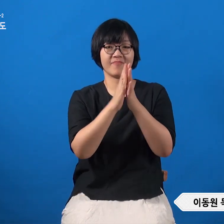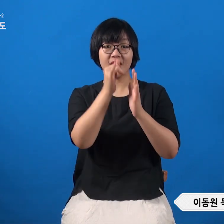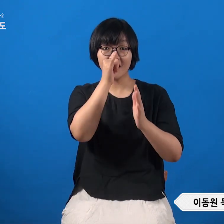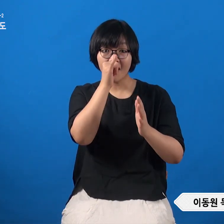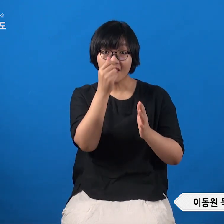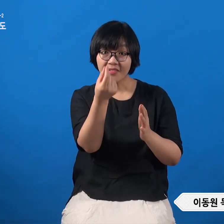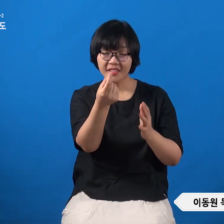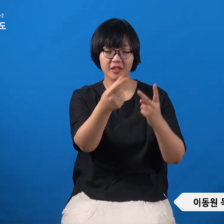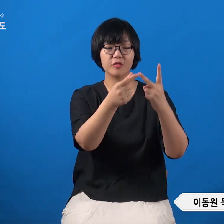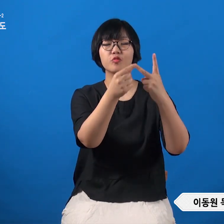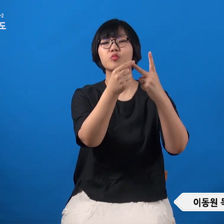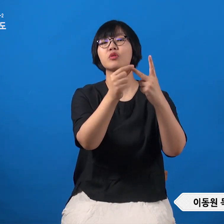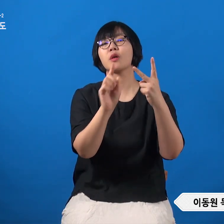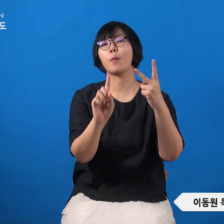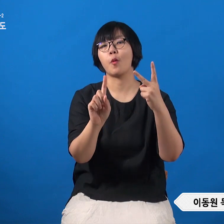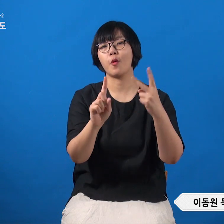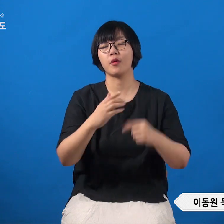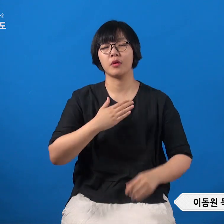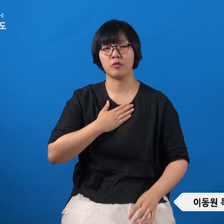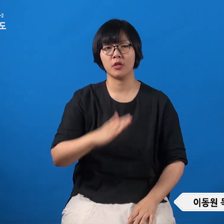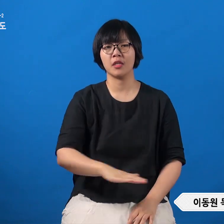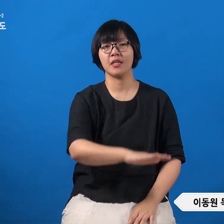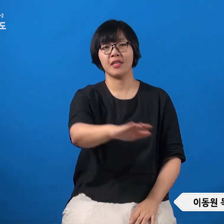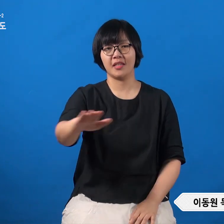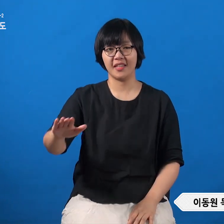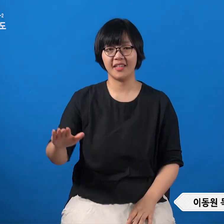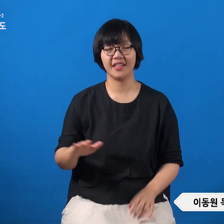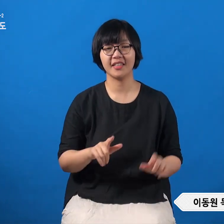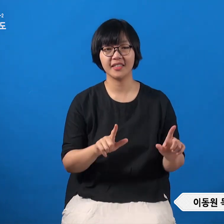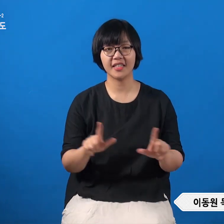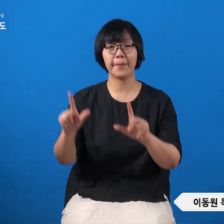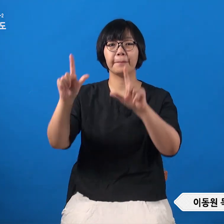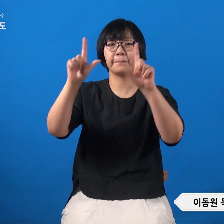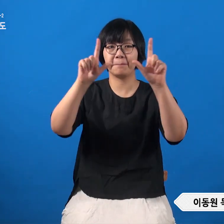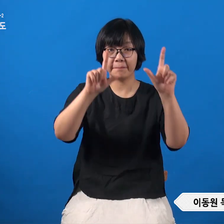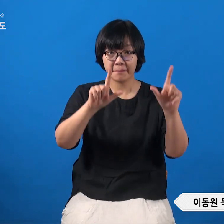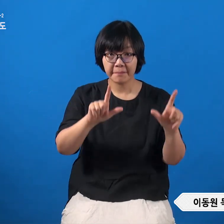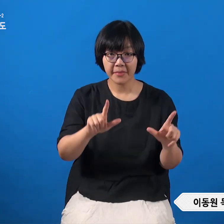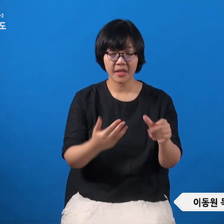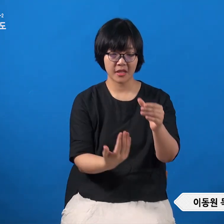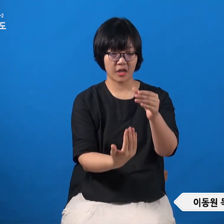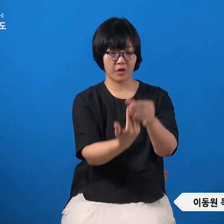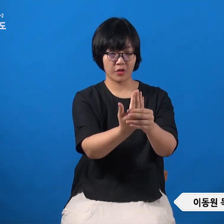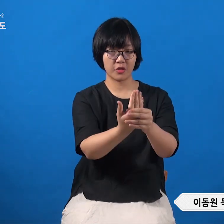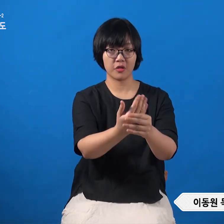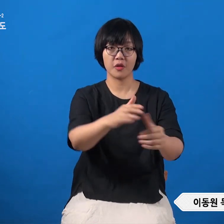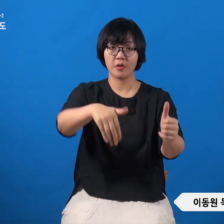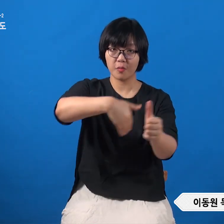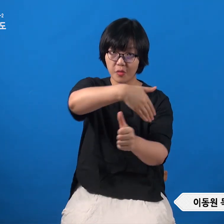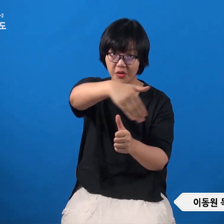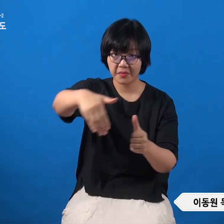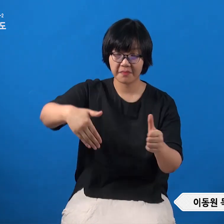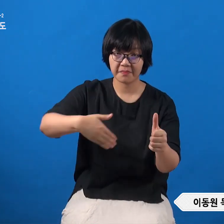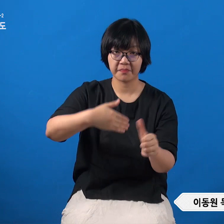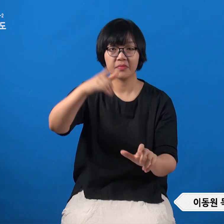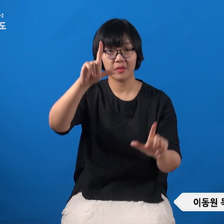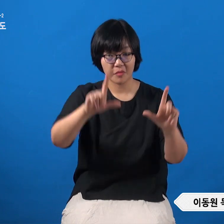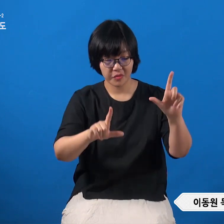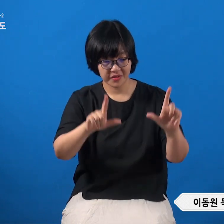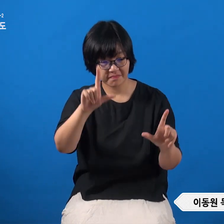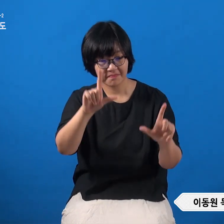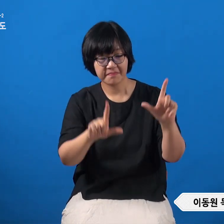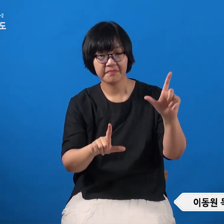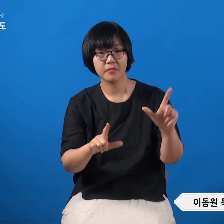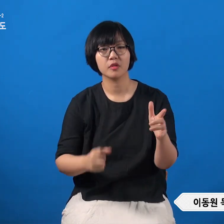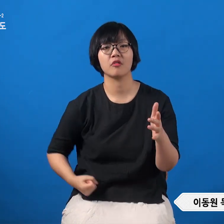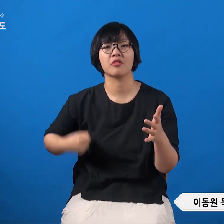큰 두 번째로 중보기도는 우리의 삶의 정황을 혹은 역사의 정황을, 삶의